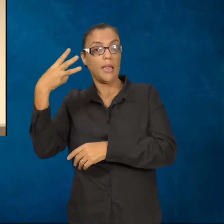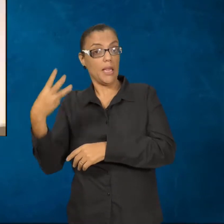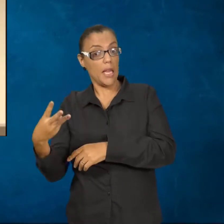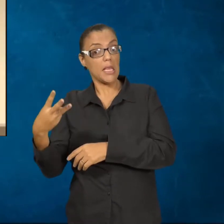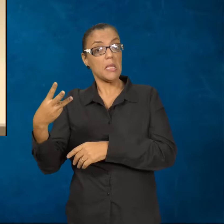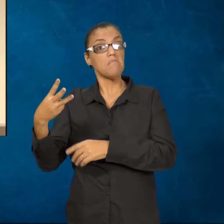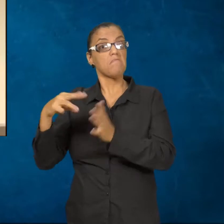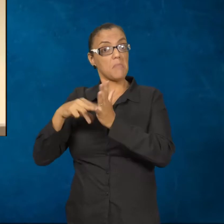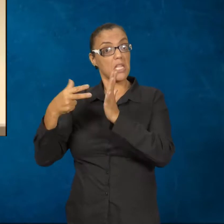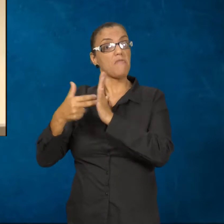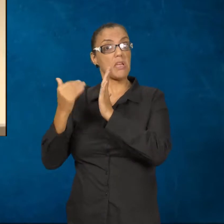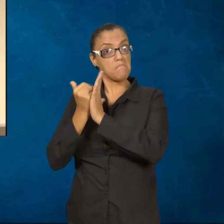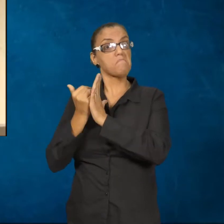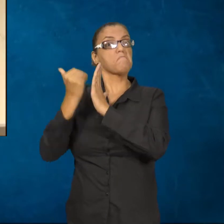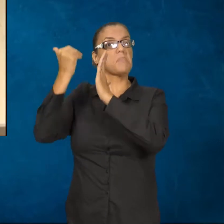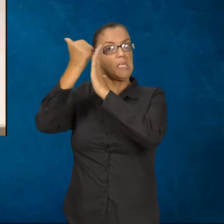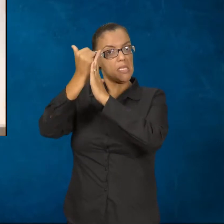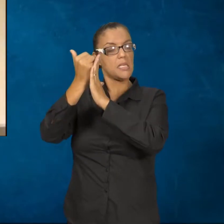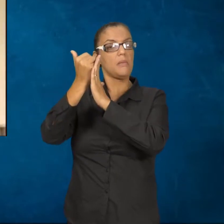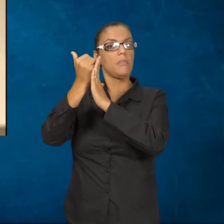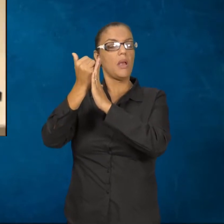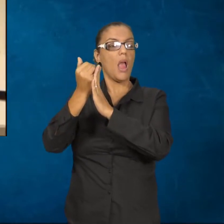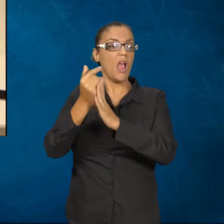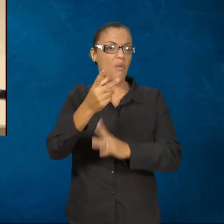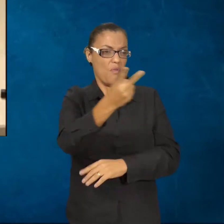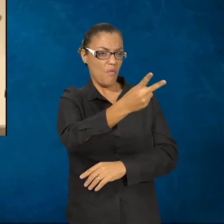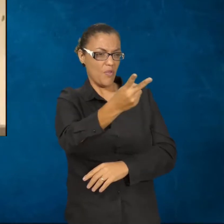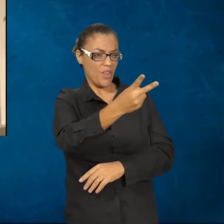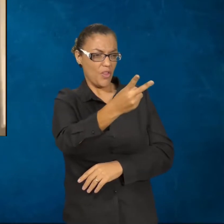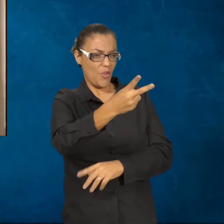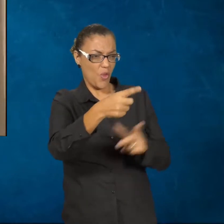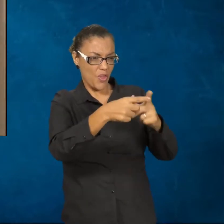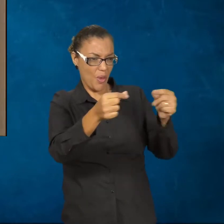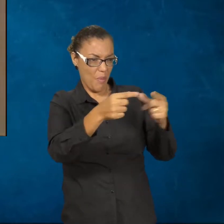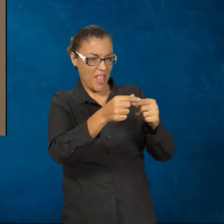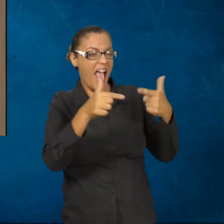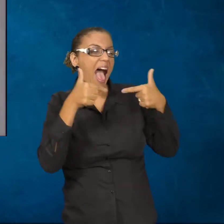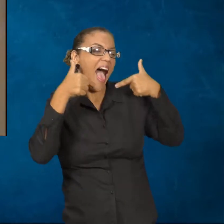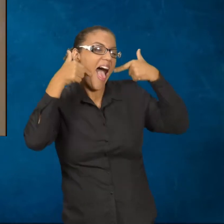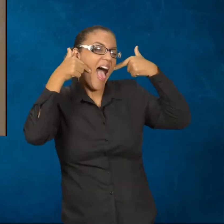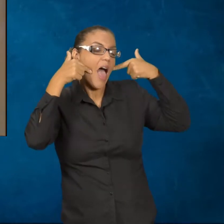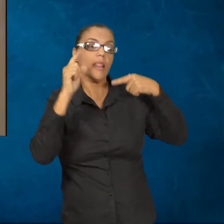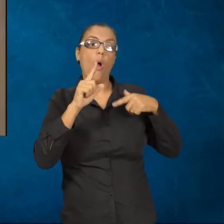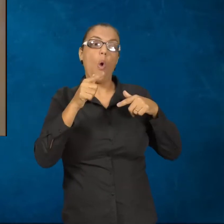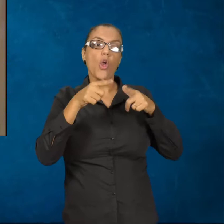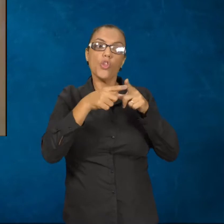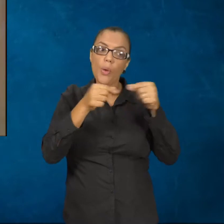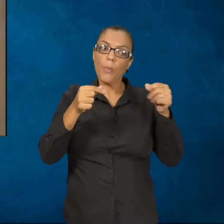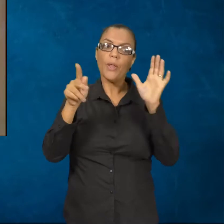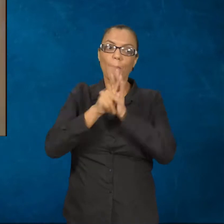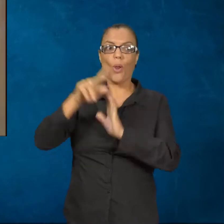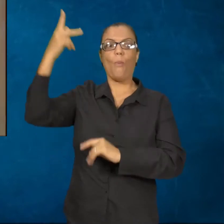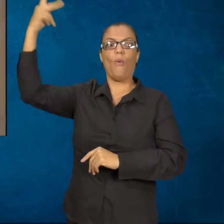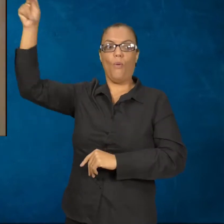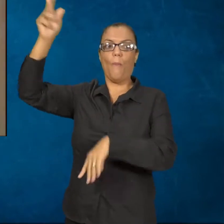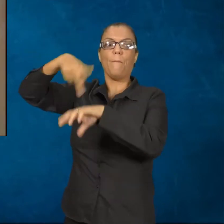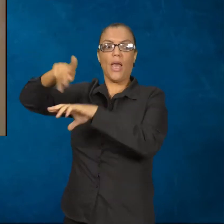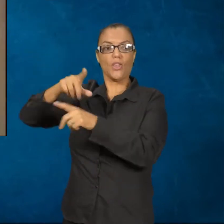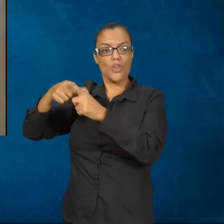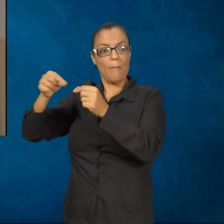113. Muito acima da média. E vocês dois, por favor, tirem esse sorriso dos lábios, que é só japonês do Japão,